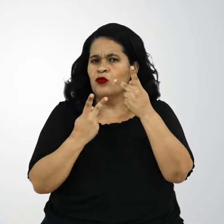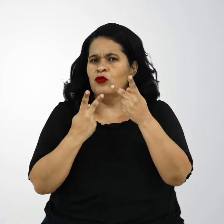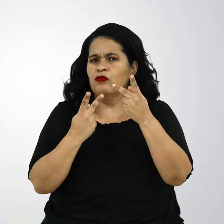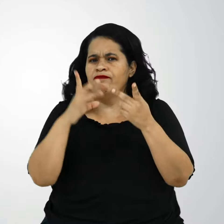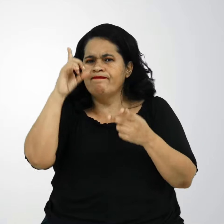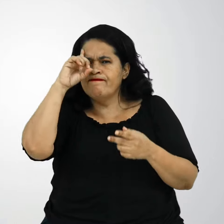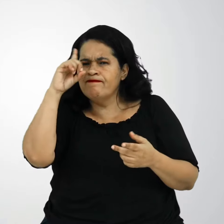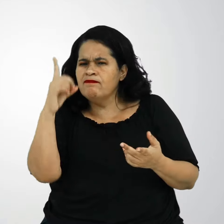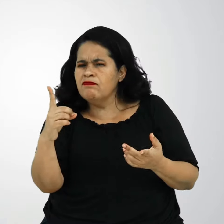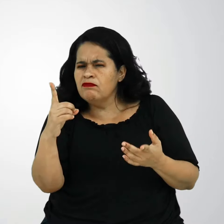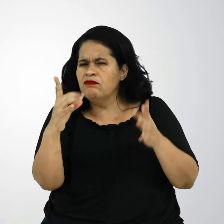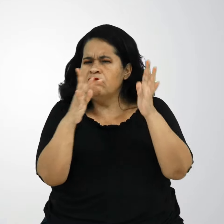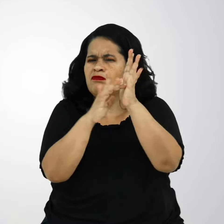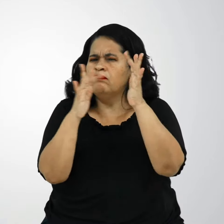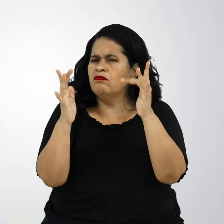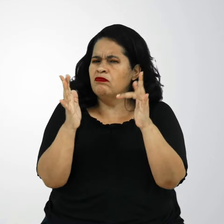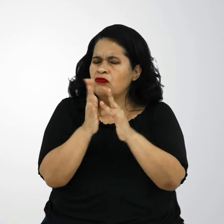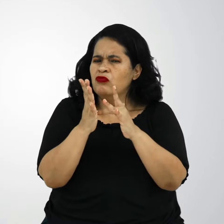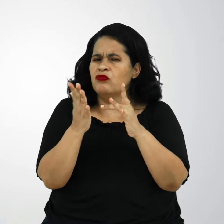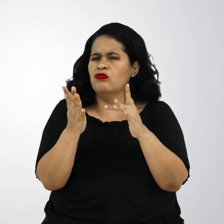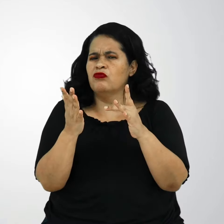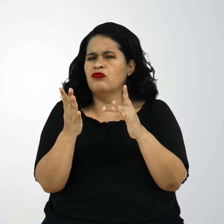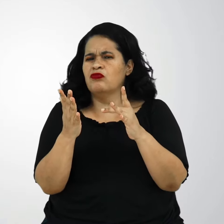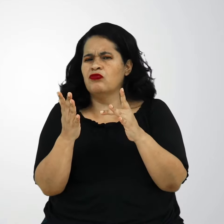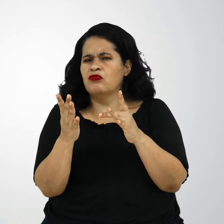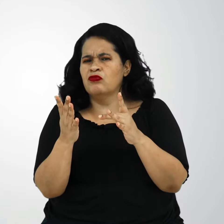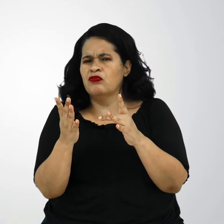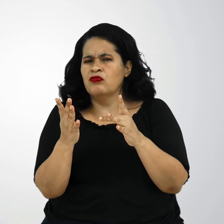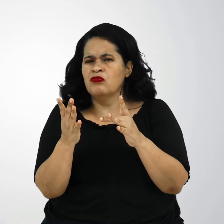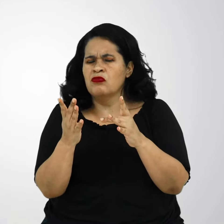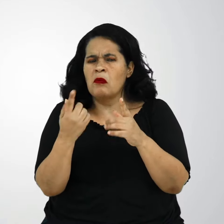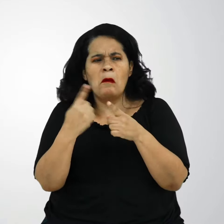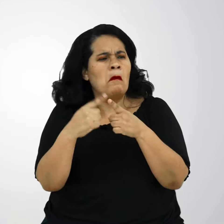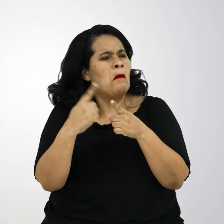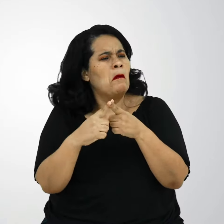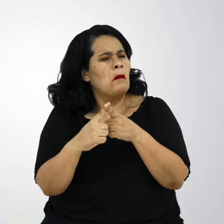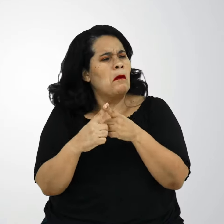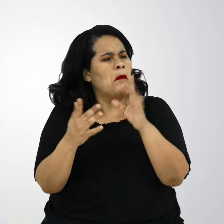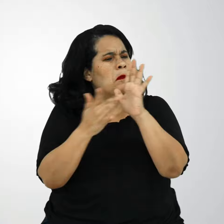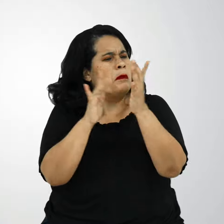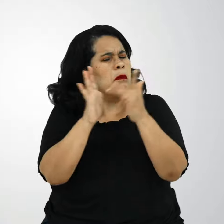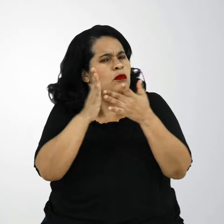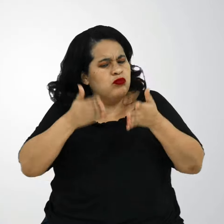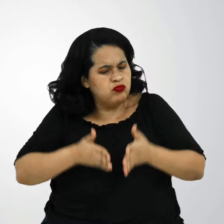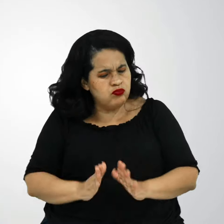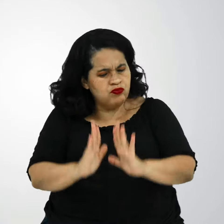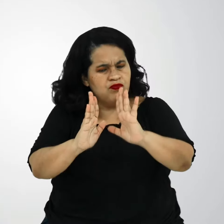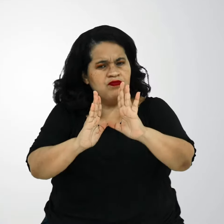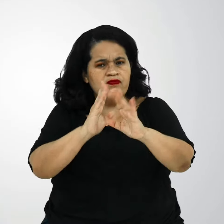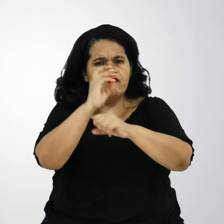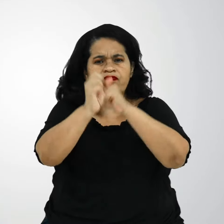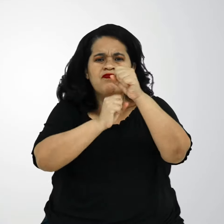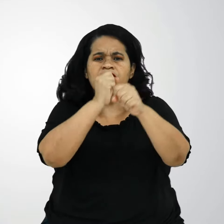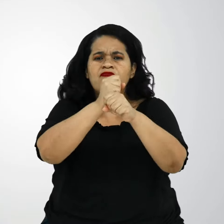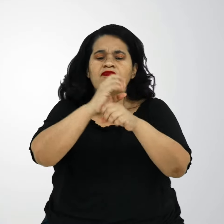data, de que Jesus... Por que Jesus não veio no ano 0, né? Não nasceu no ano 0? É por conta de